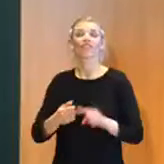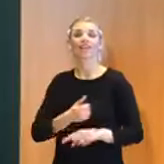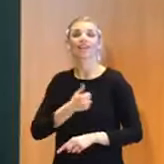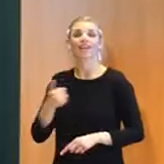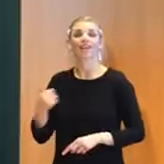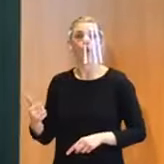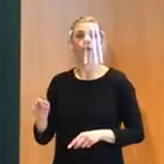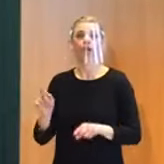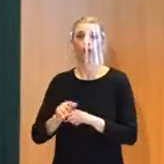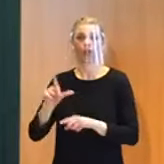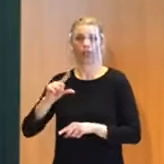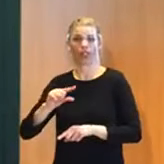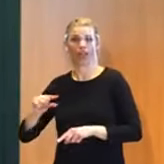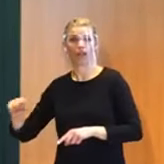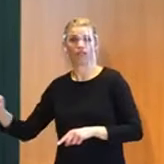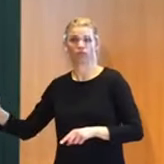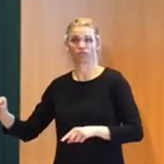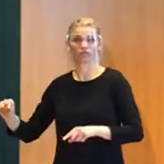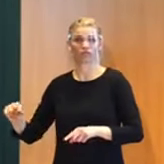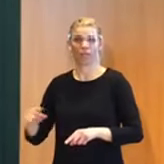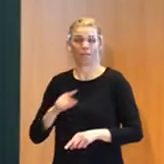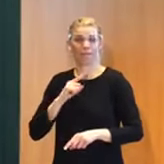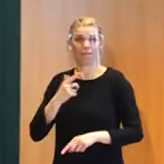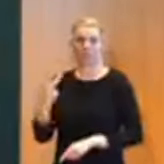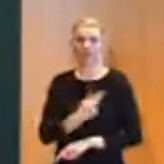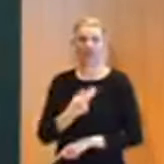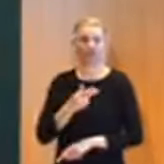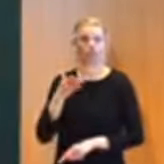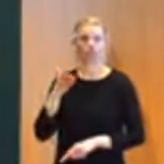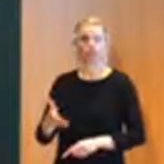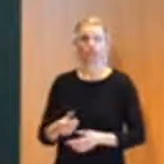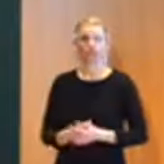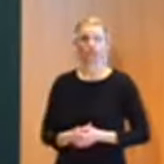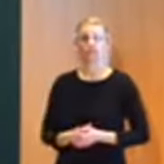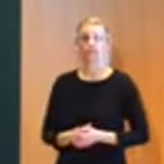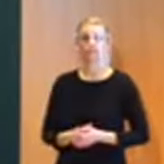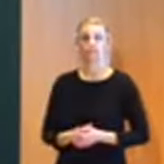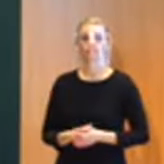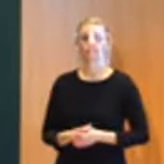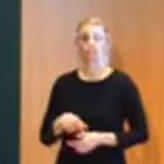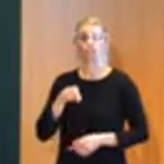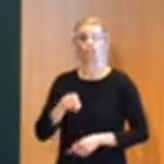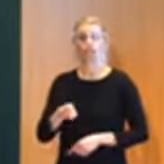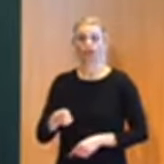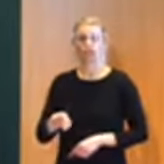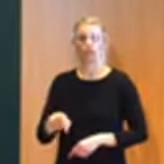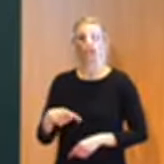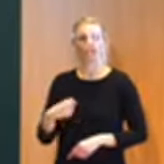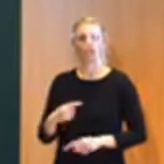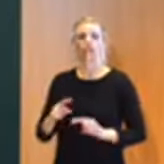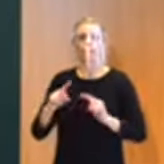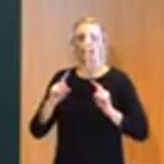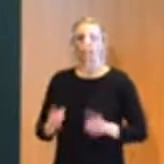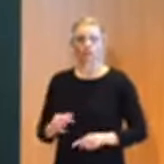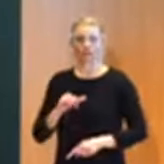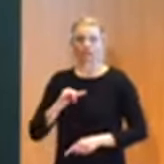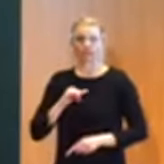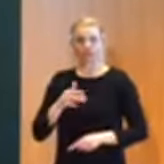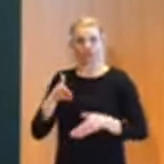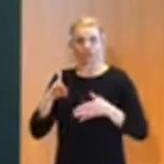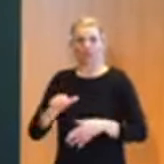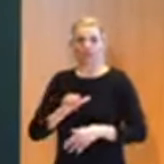budeme, aká miera občanov, obyvateľov bude zaočkovaná. Toto nás absolútne musí zaujímať.